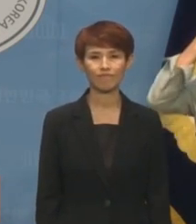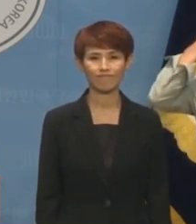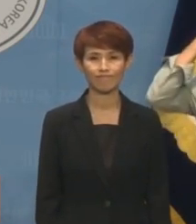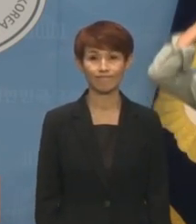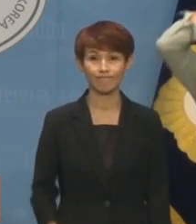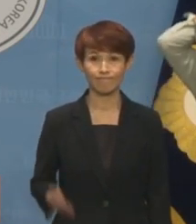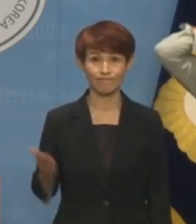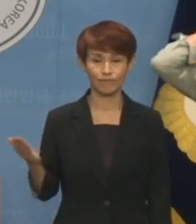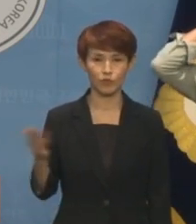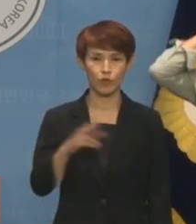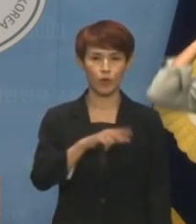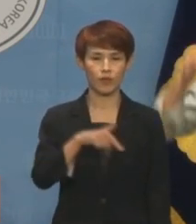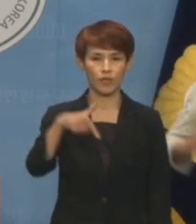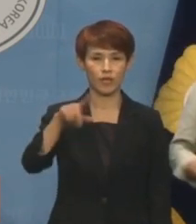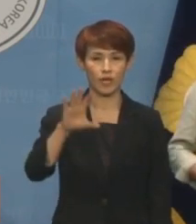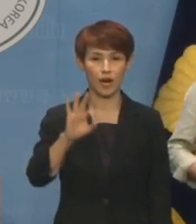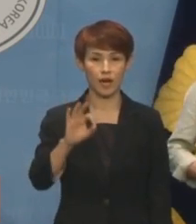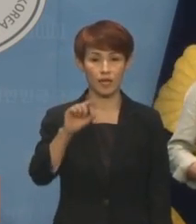네, 국회의원 강은미입니다.